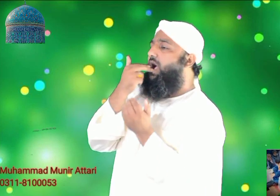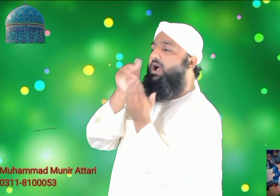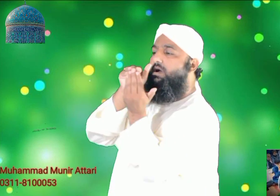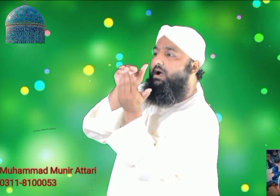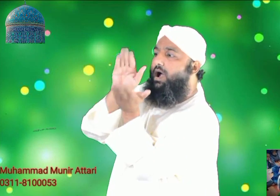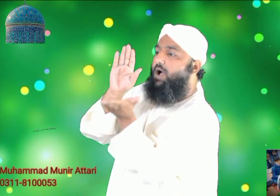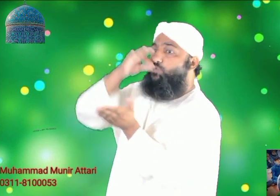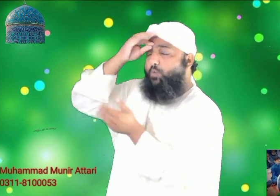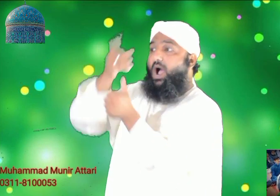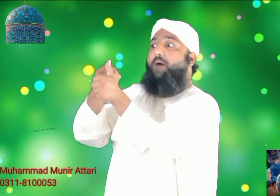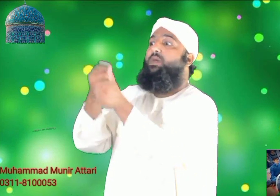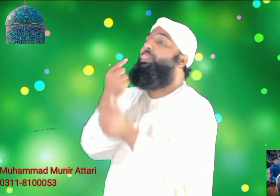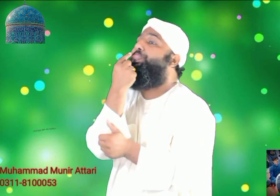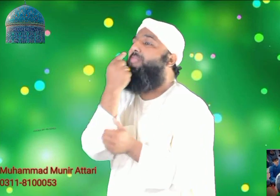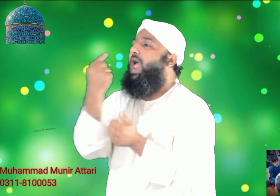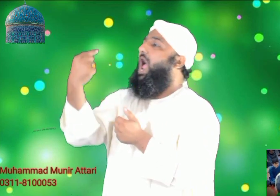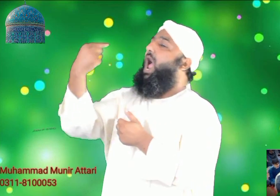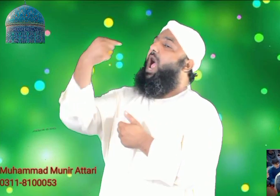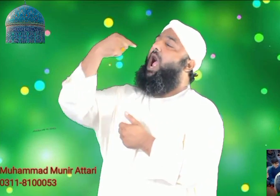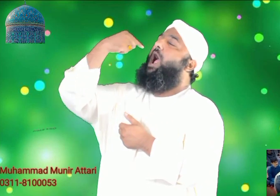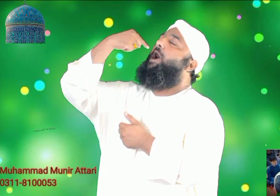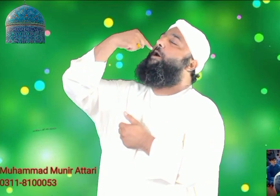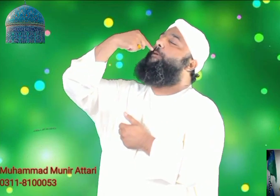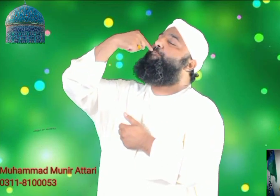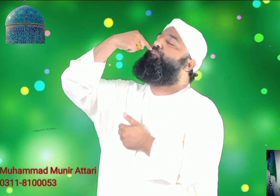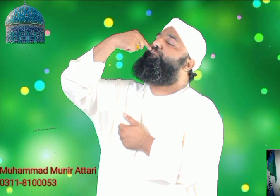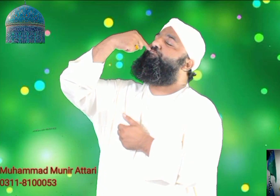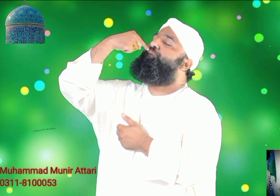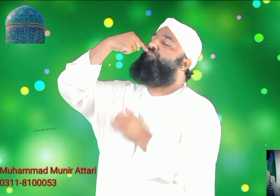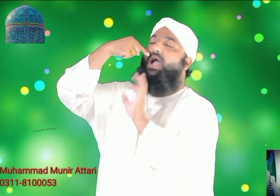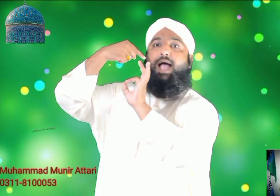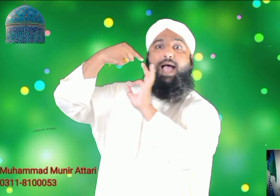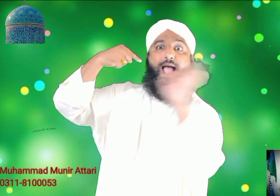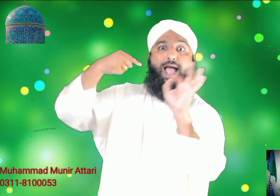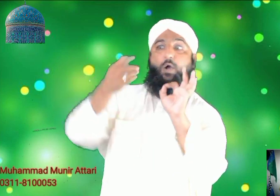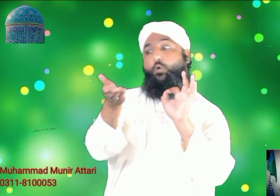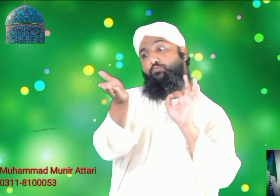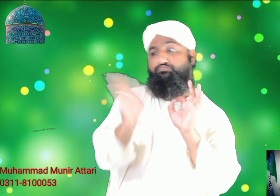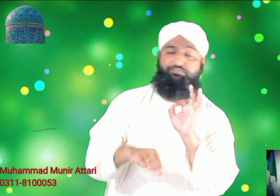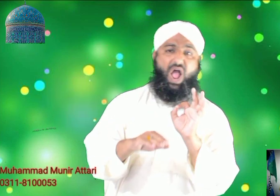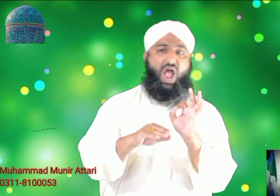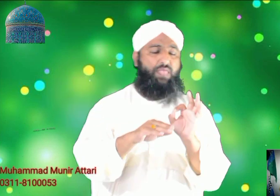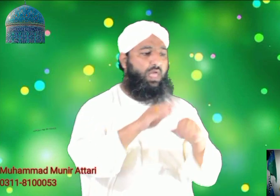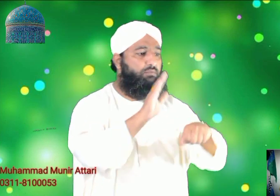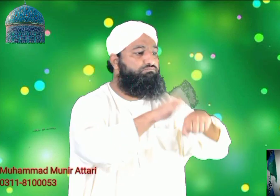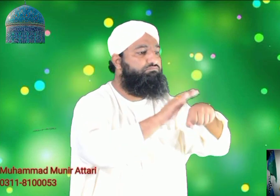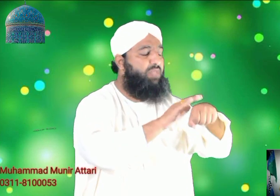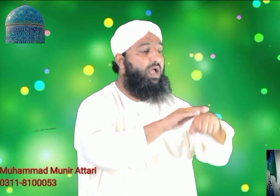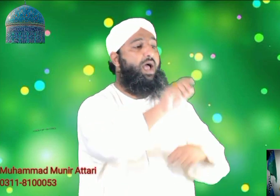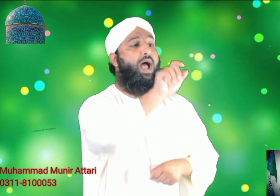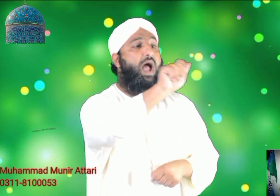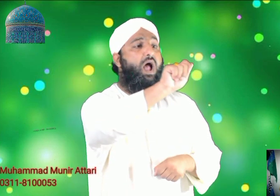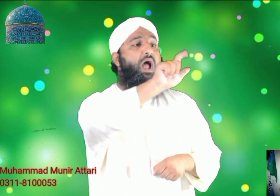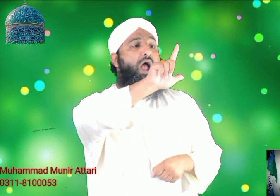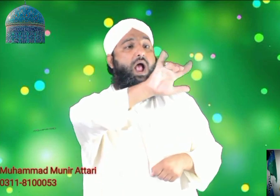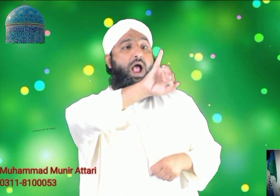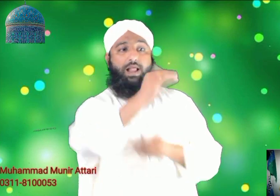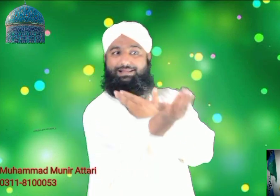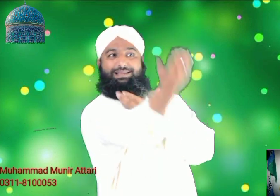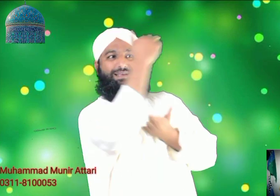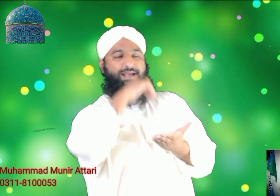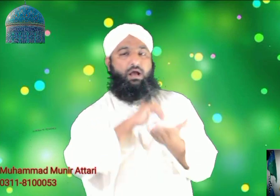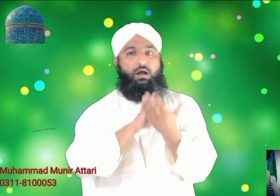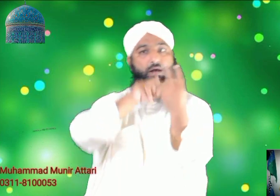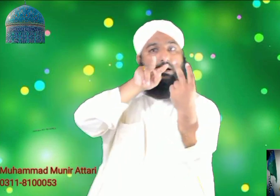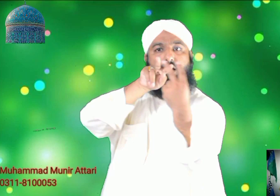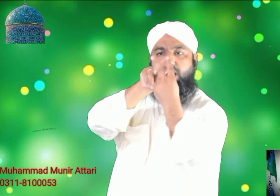دیا. آئے ہائے, تھوڑی دیر بعد مولا علی کا دیدار ہوا. کہا منہ کھولو. میں نے منہ کھولا, 6 بار مولا علی نے میرے